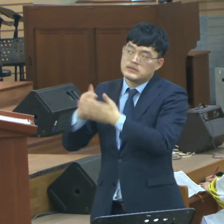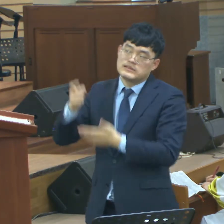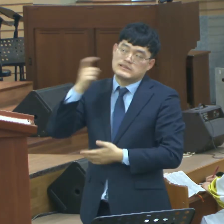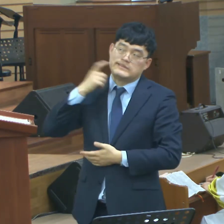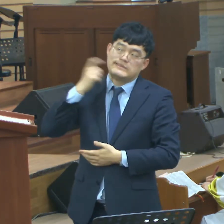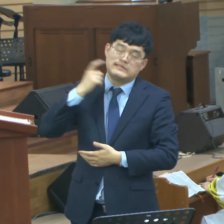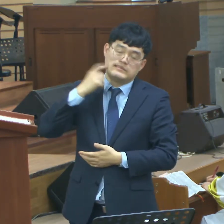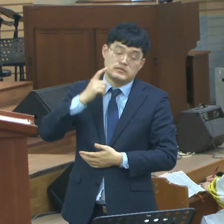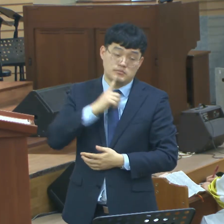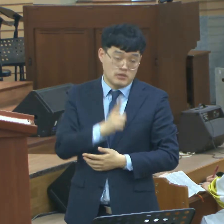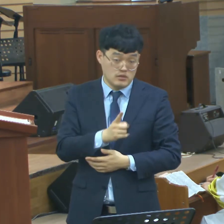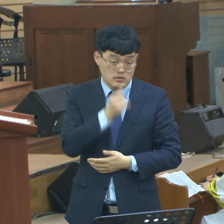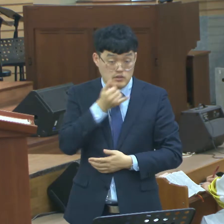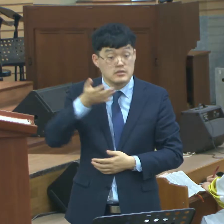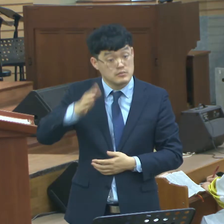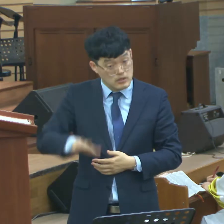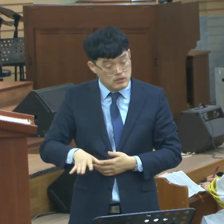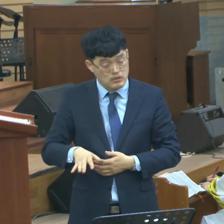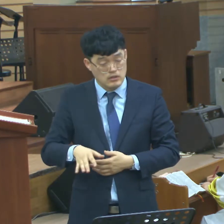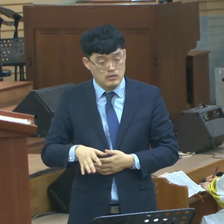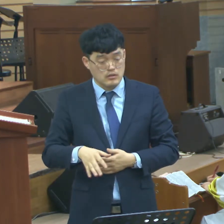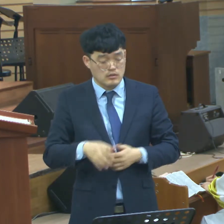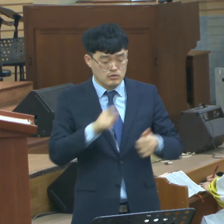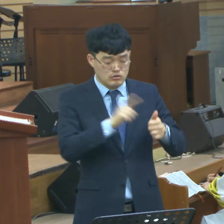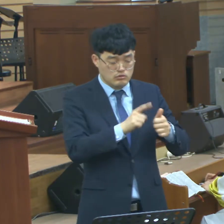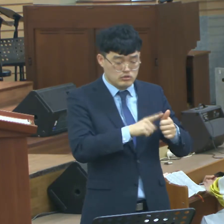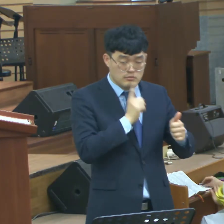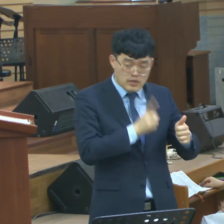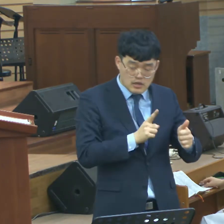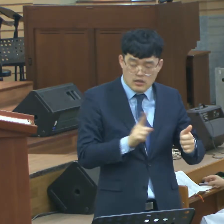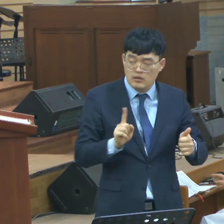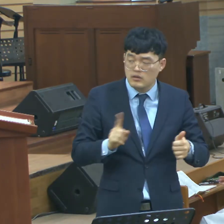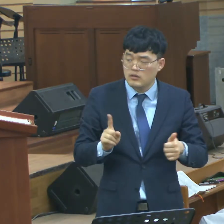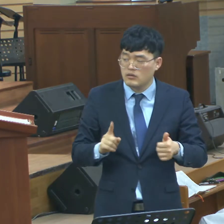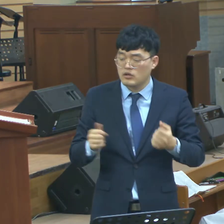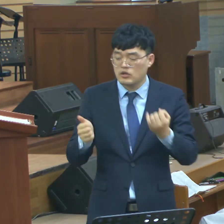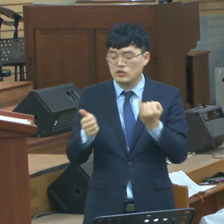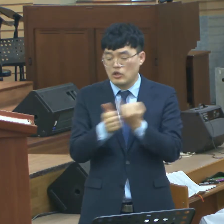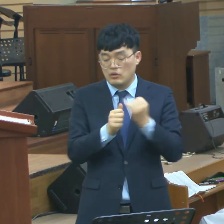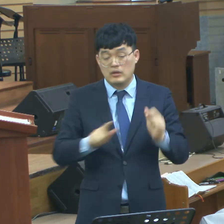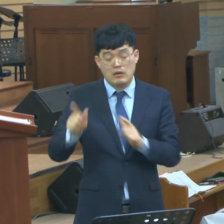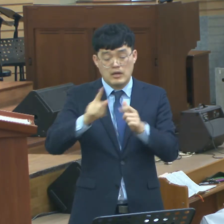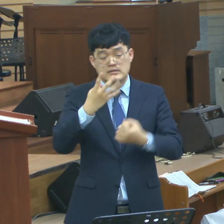있을 수 있어요. 그런데 C.S. 루이스는 결혼생활 겨우 4년